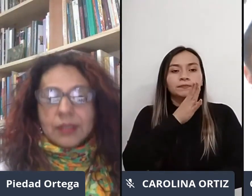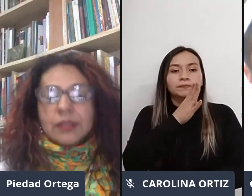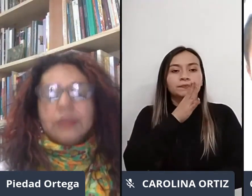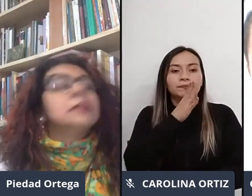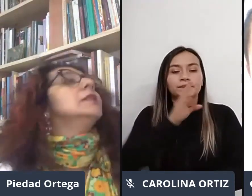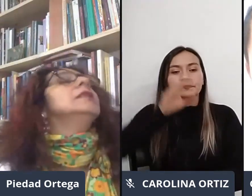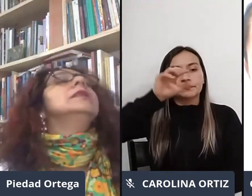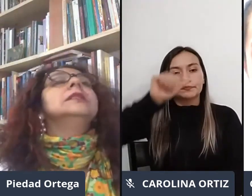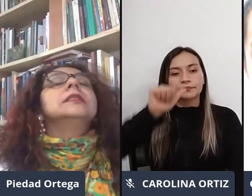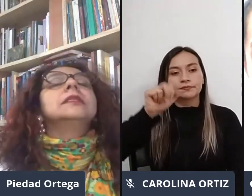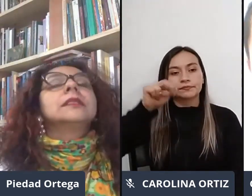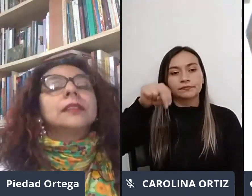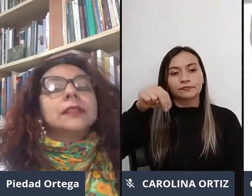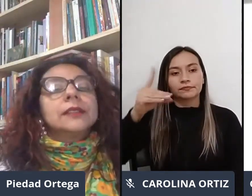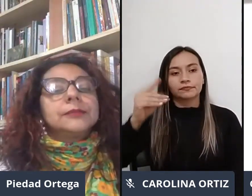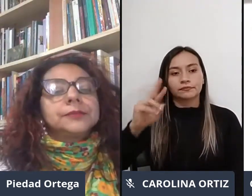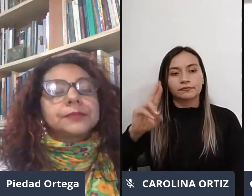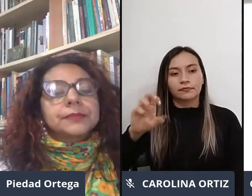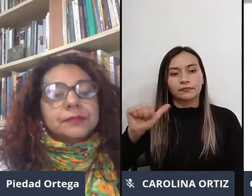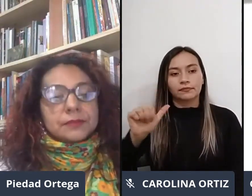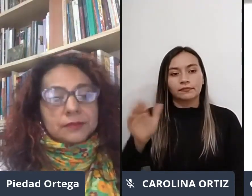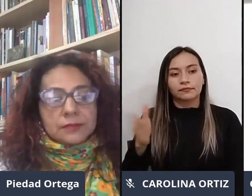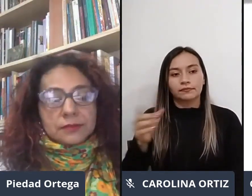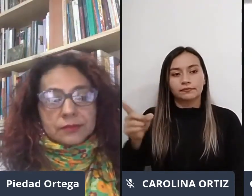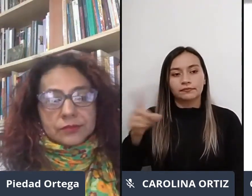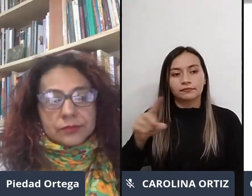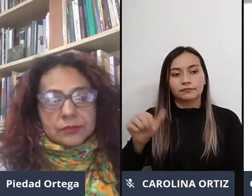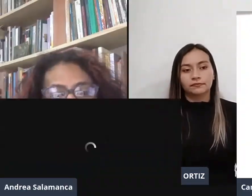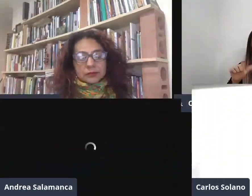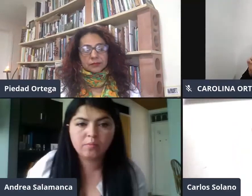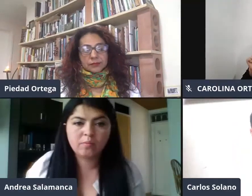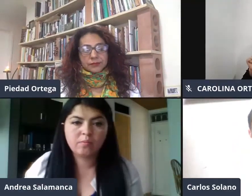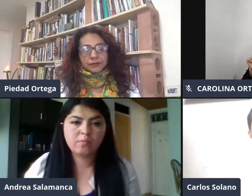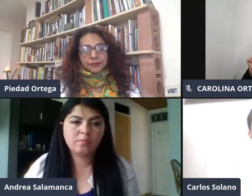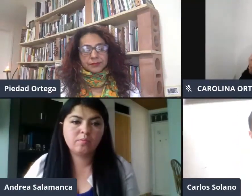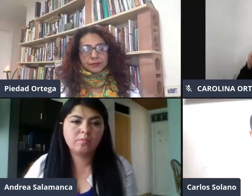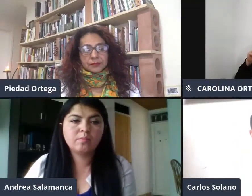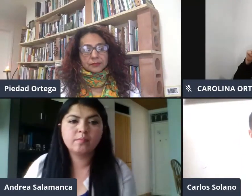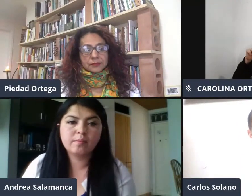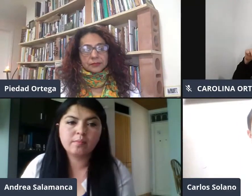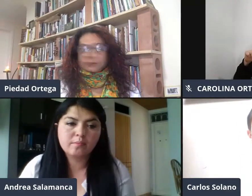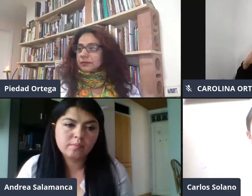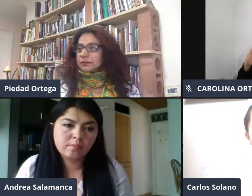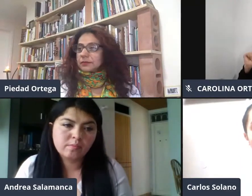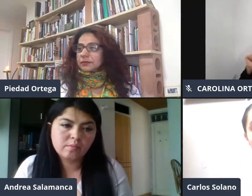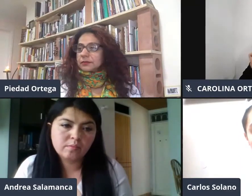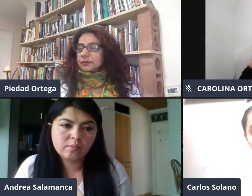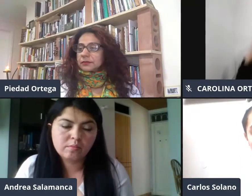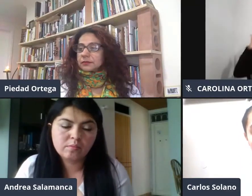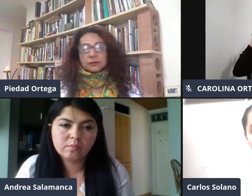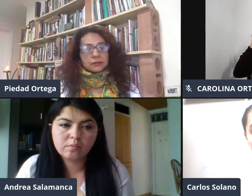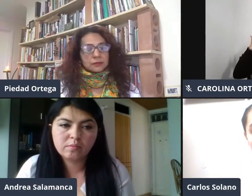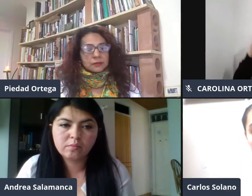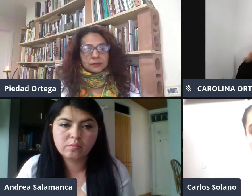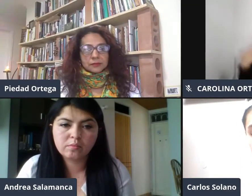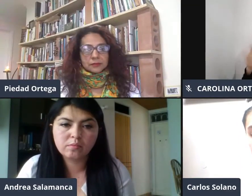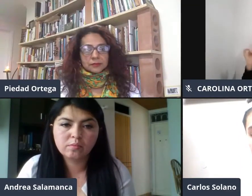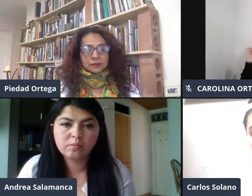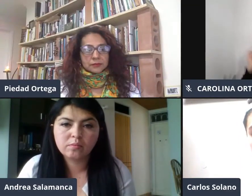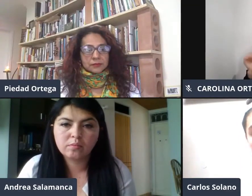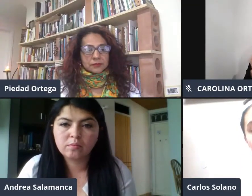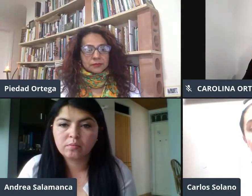Andrea Salamanca. Ella es profesora desde hace ya 10 años. Ella trabaja en colegio